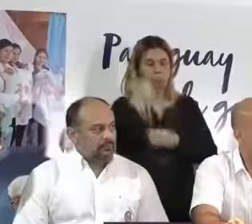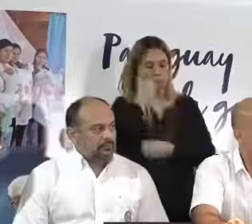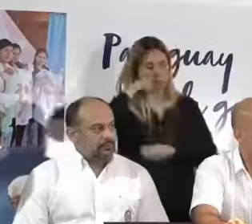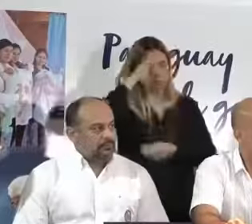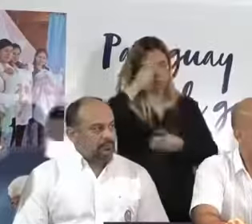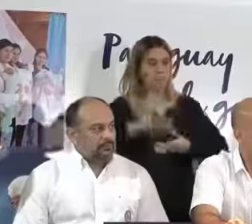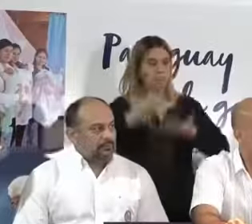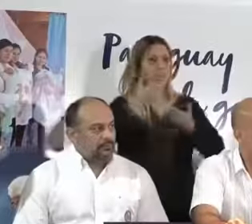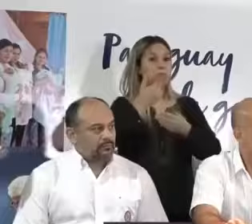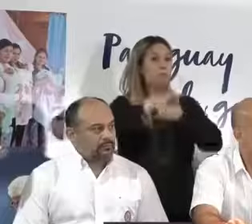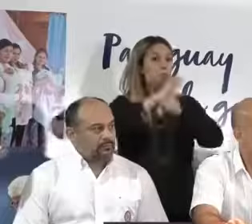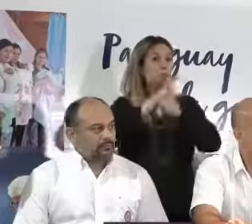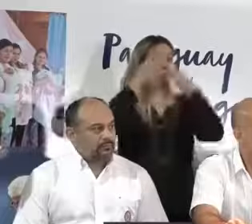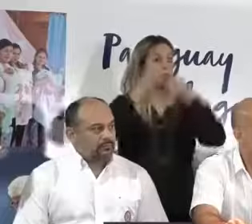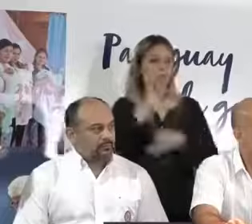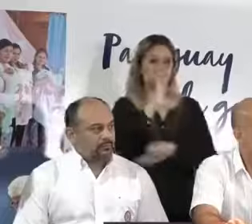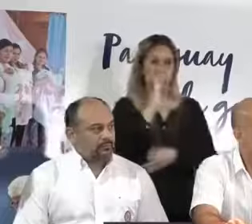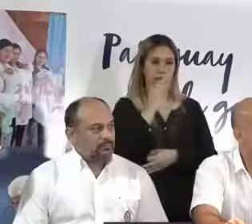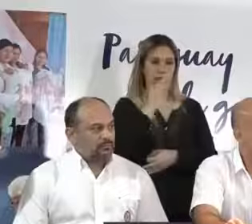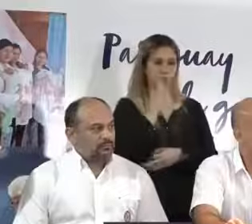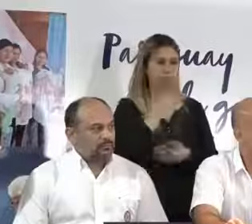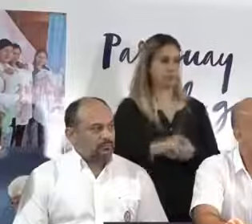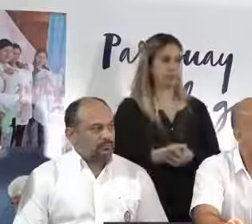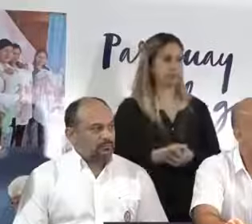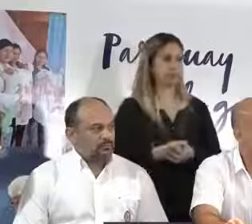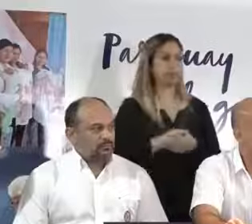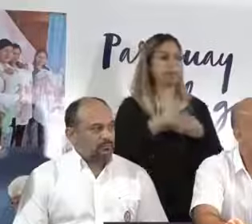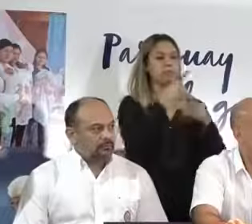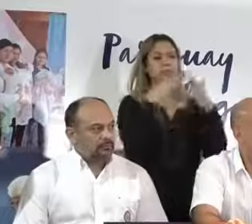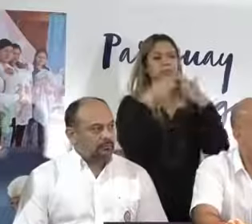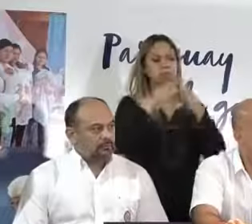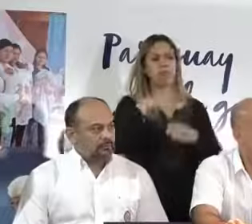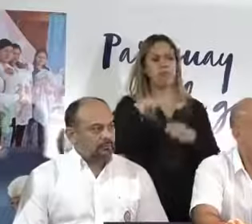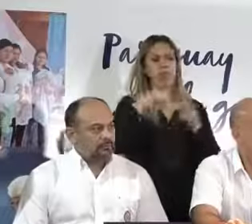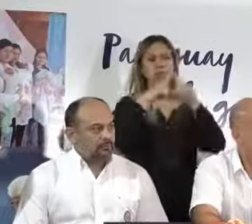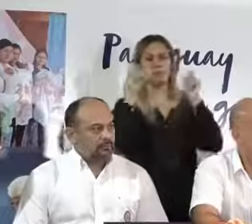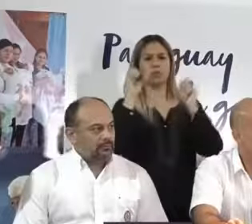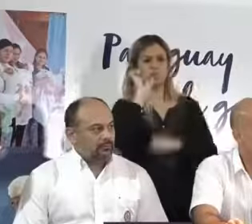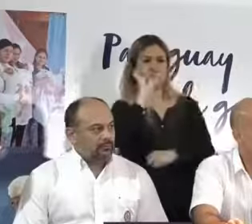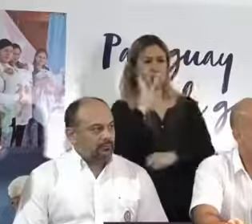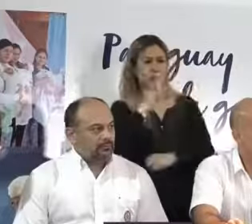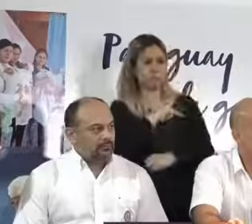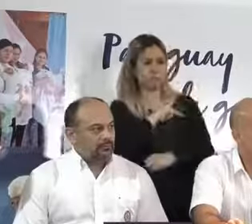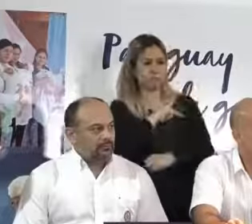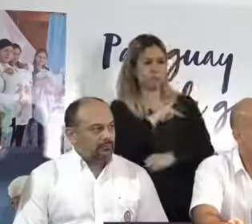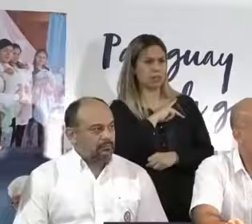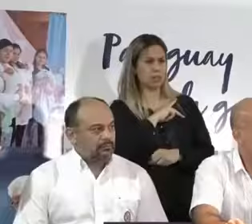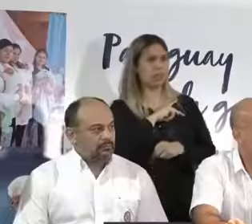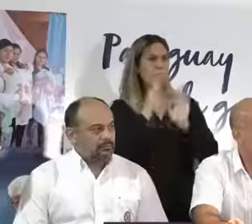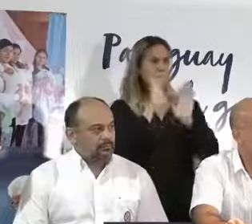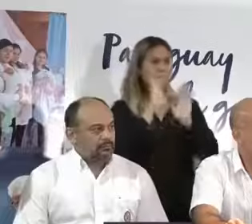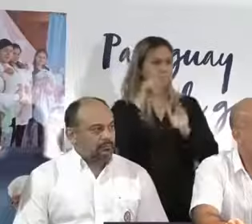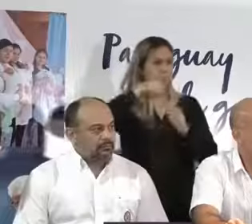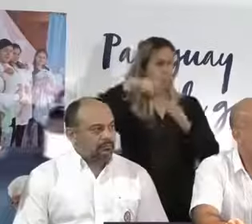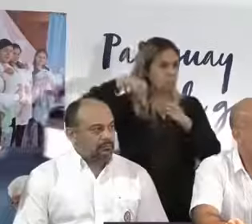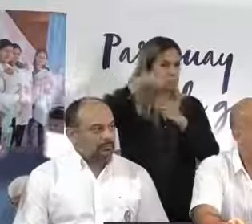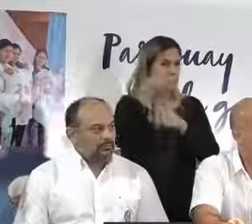ministro, mencionó 8 que estaban siendo verificadas, otras 6 también del entorno. Por un lado, ¿alguna de estas